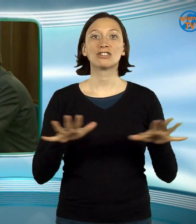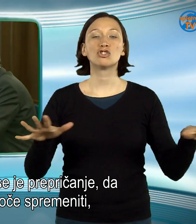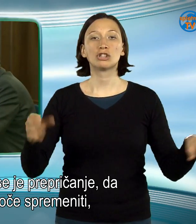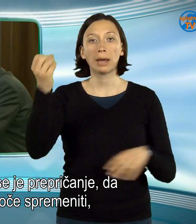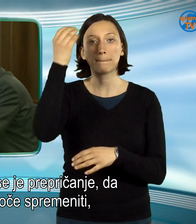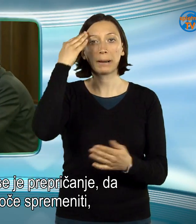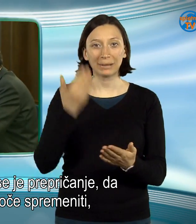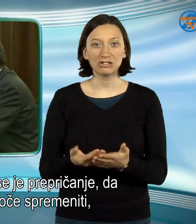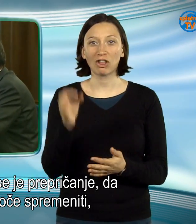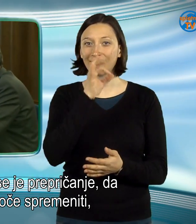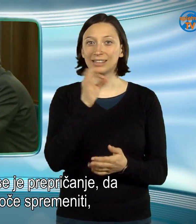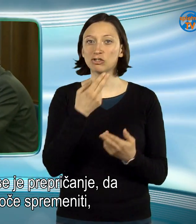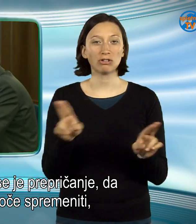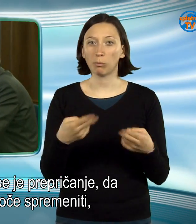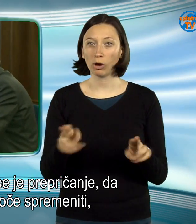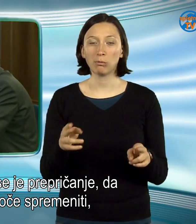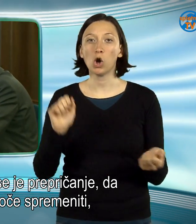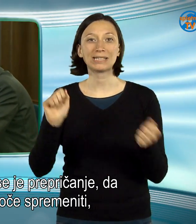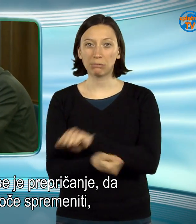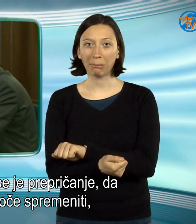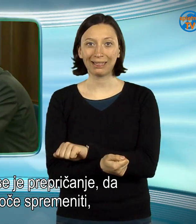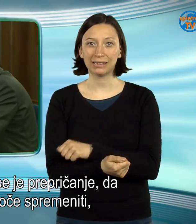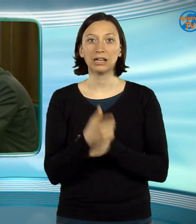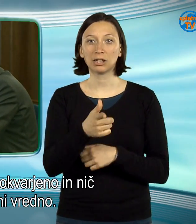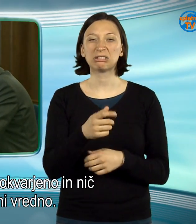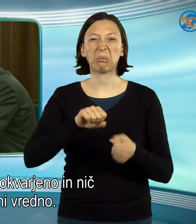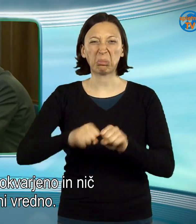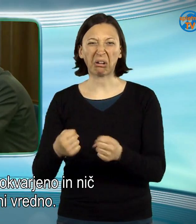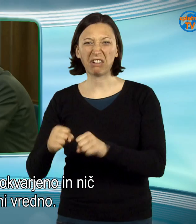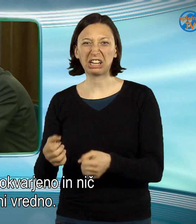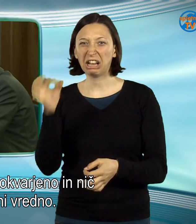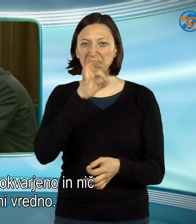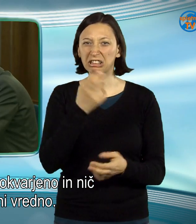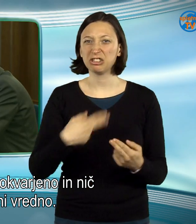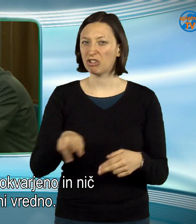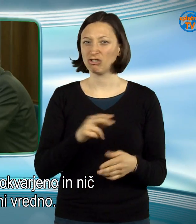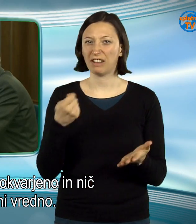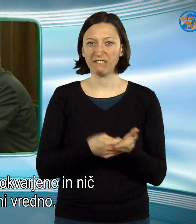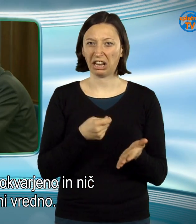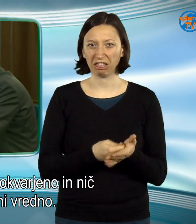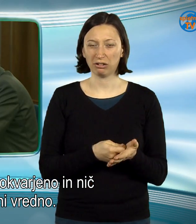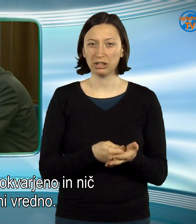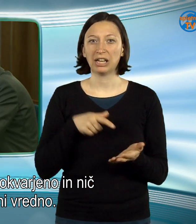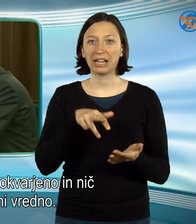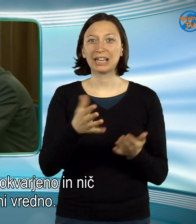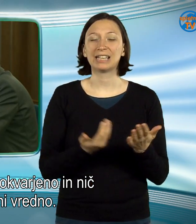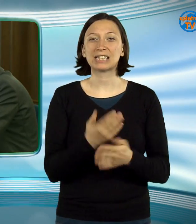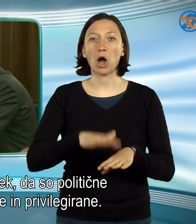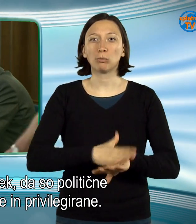Razširilo se je prepričanje, da nič ni mogoče spremeniti, da je vse pokvarjeno in da nič več ni vredno. Gre za občutek, da